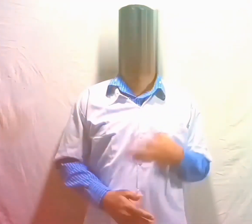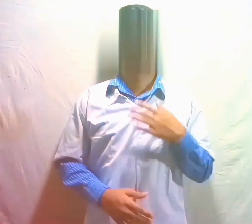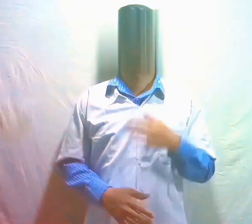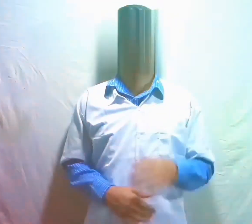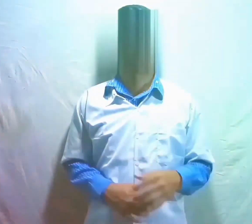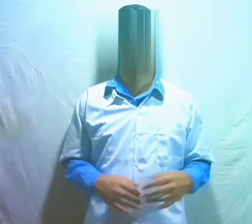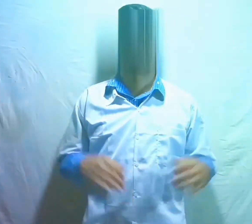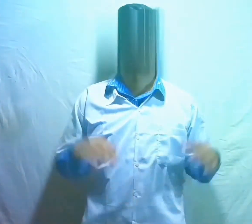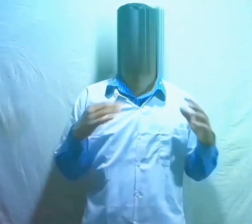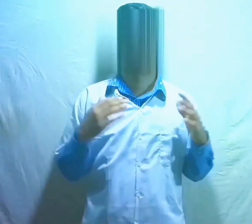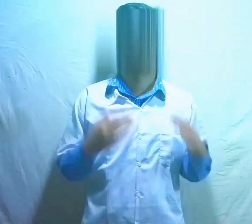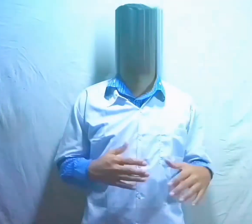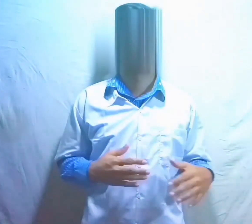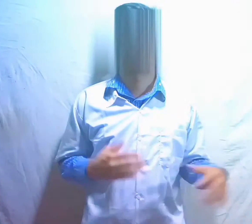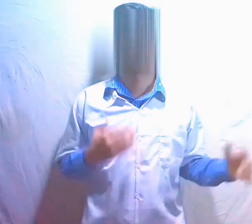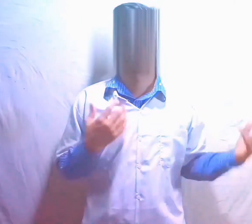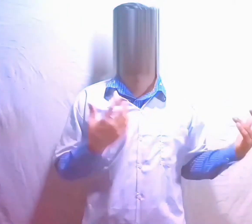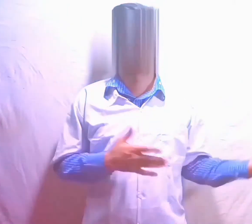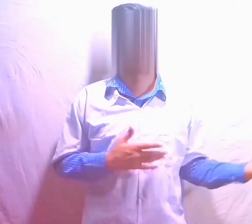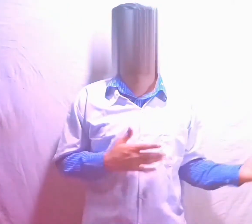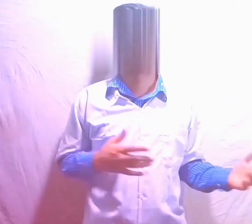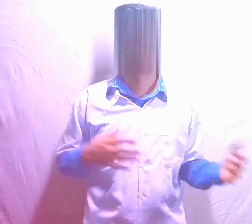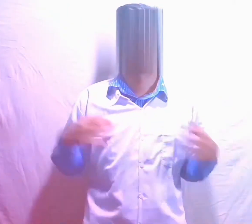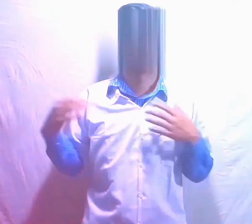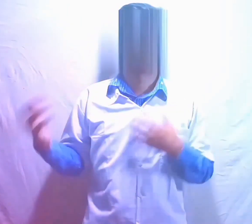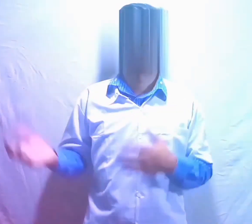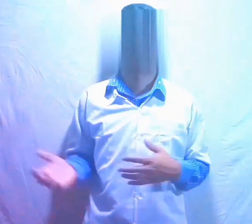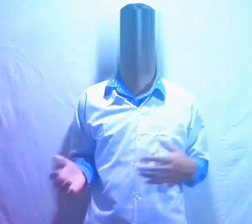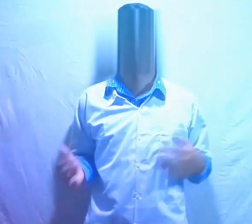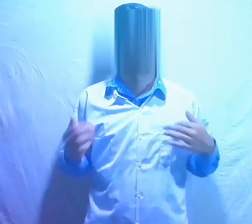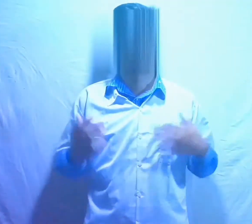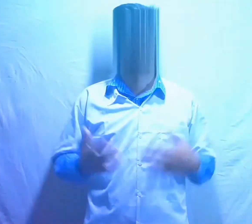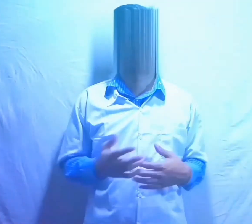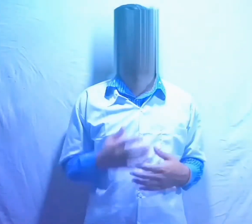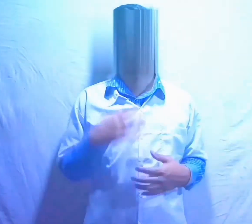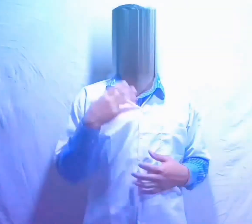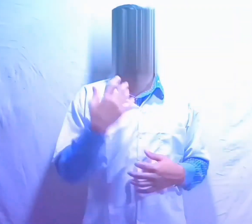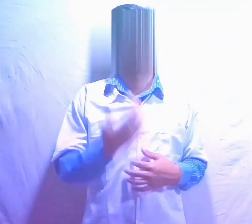এই খাবো সেই খাবো, লম্বা হয়ে যাব। এটার জন্য একটু ধৈর্য লাগে, ধৈর্য ধরতে হয়।